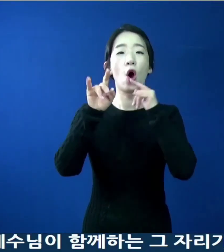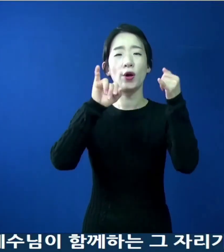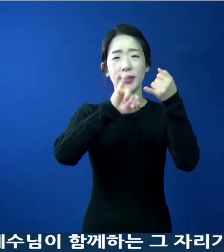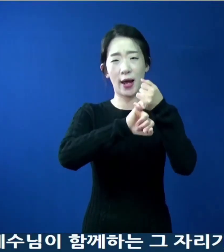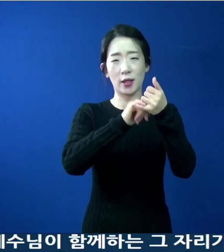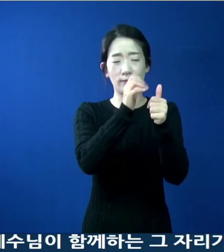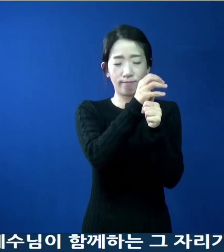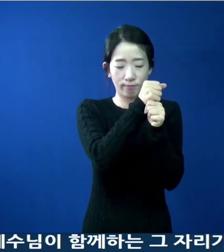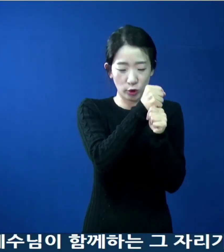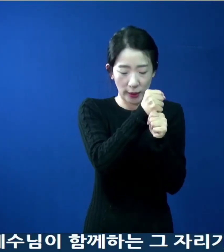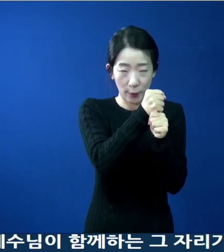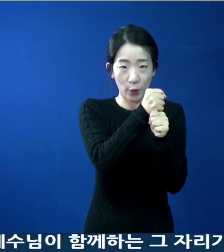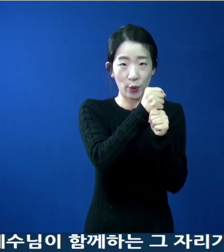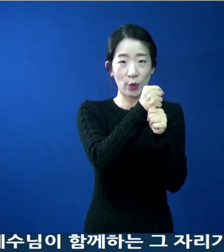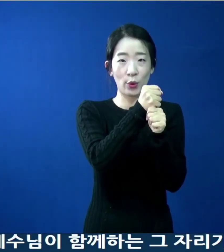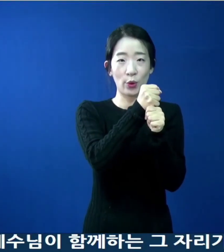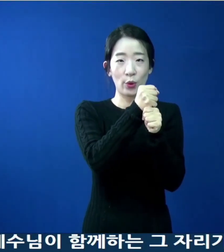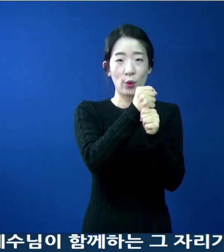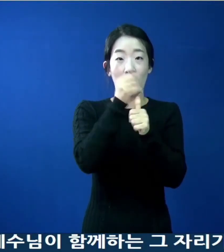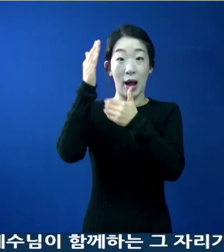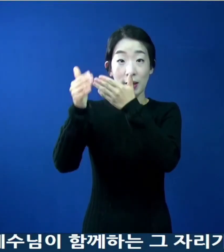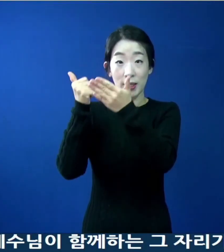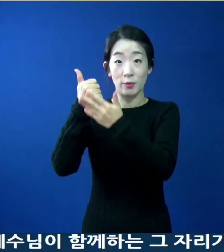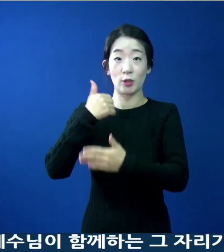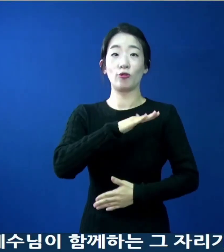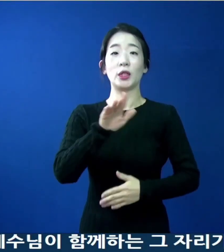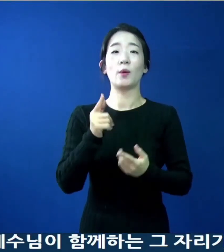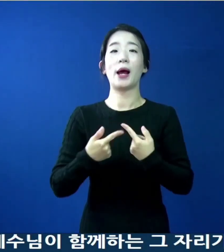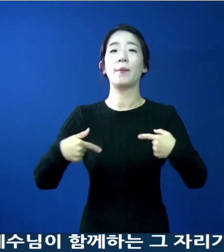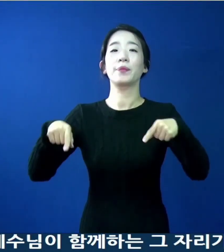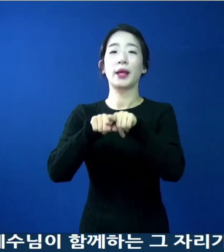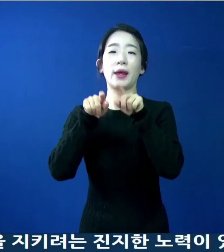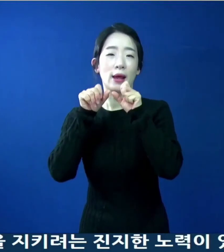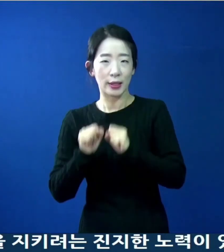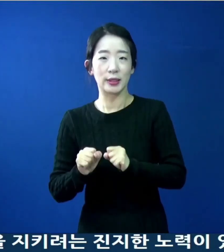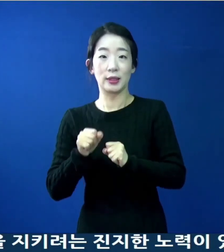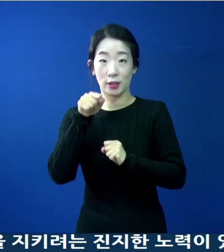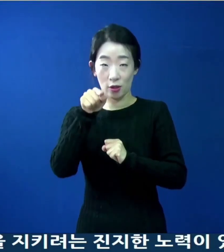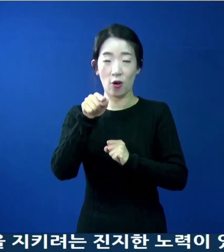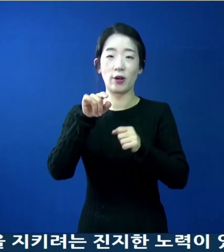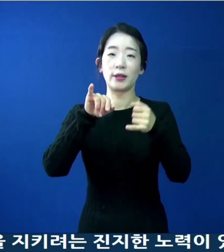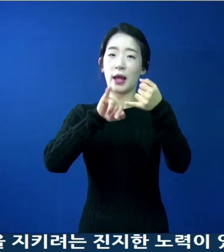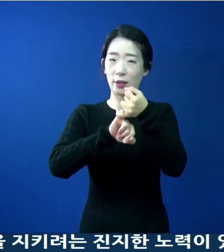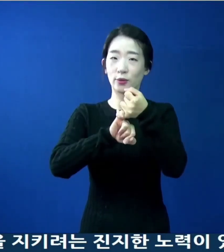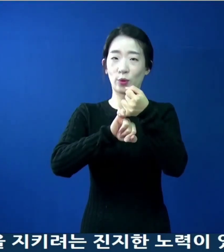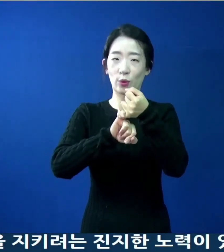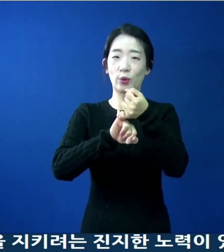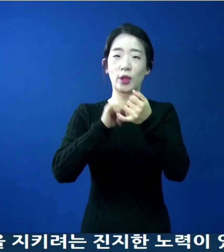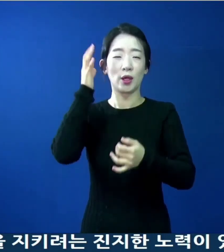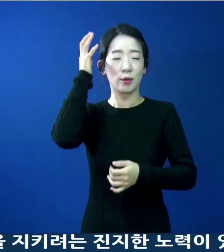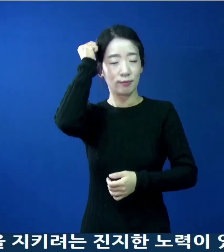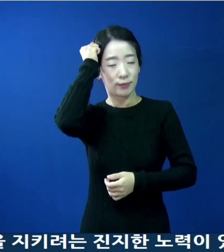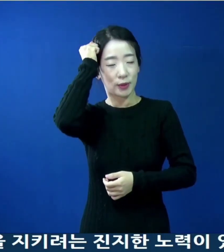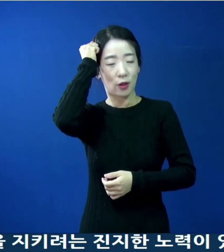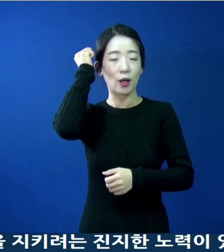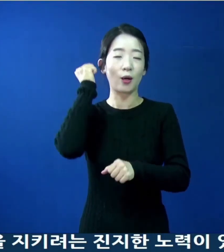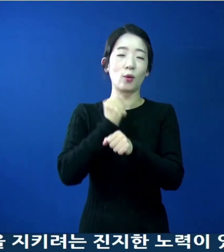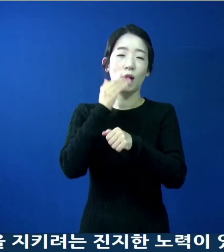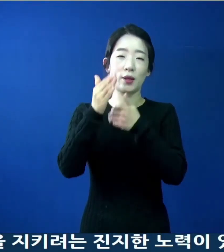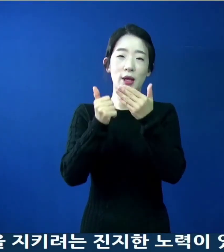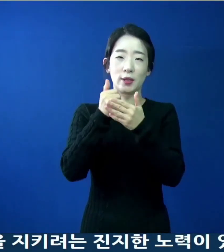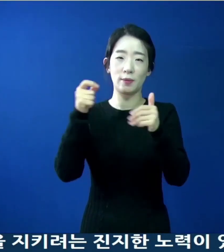한번 하나님이 우리와 함께 하시겠다고, 우리를 세우시겠다고 했던 그 언약을 붙들고 주님 안에서 떨어지지